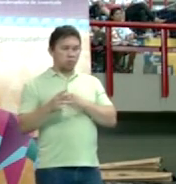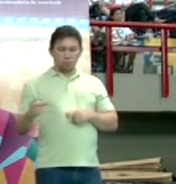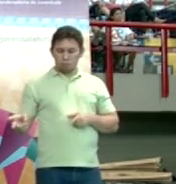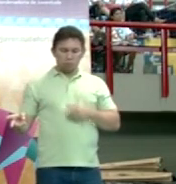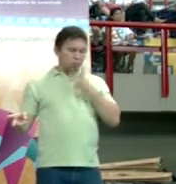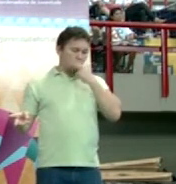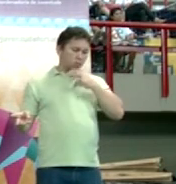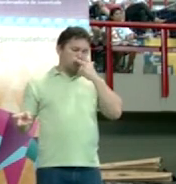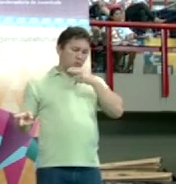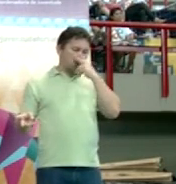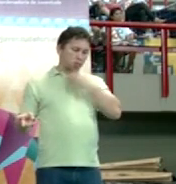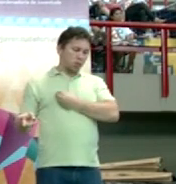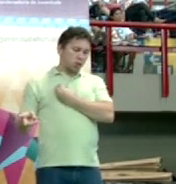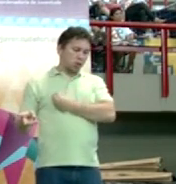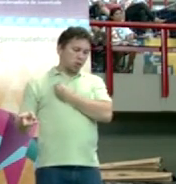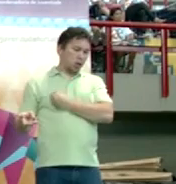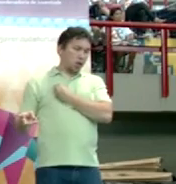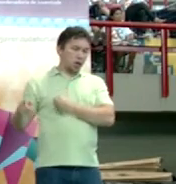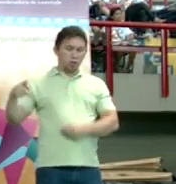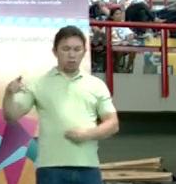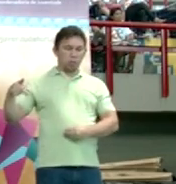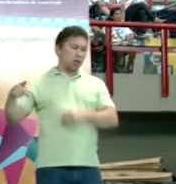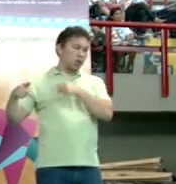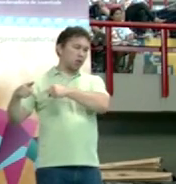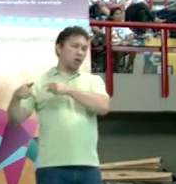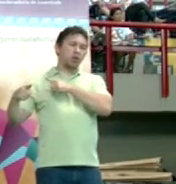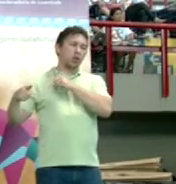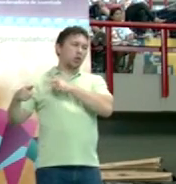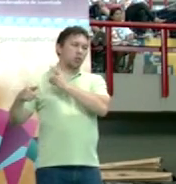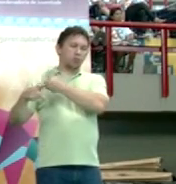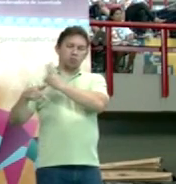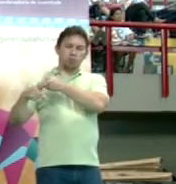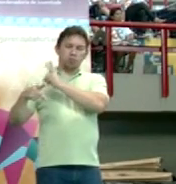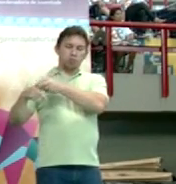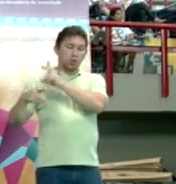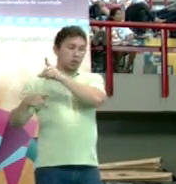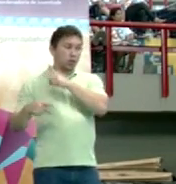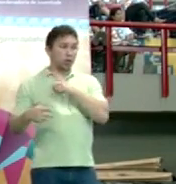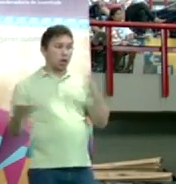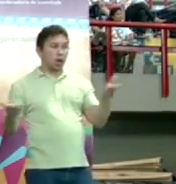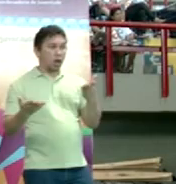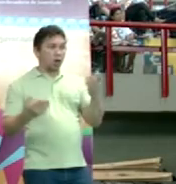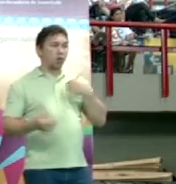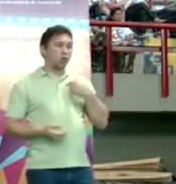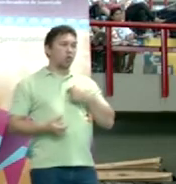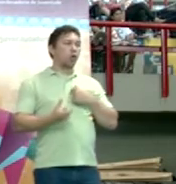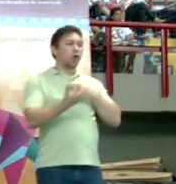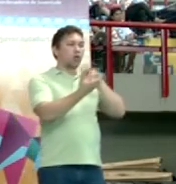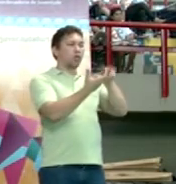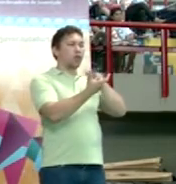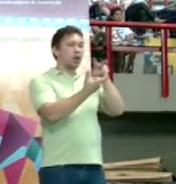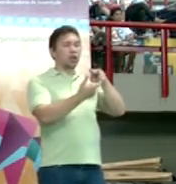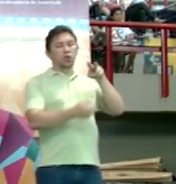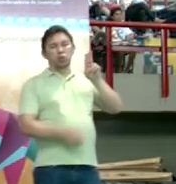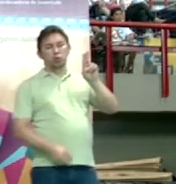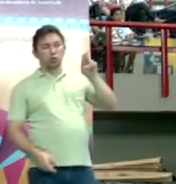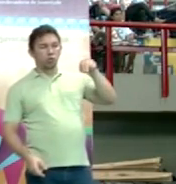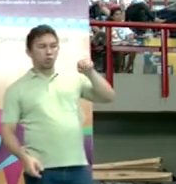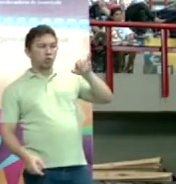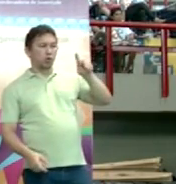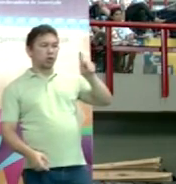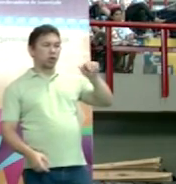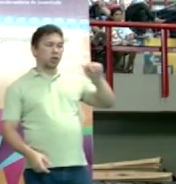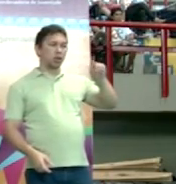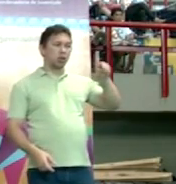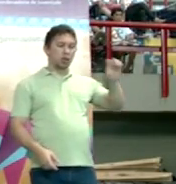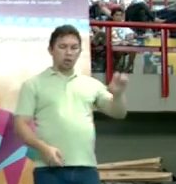coisa, o mesmo valor. Certo? Agora vamos falar de unidade. Vamos todos falar de unidade. Vamos junto comigo. O que é o